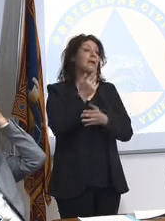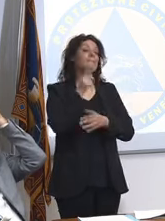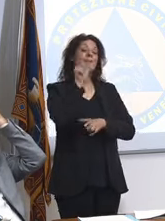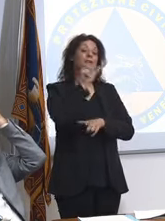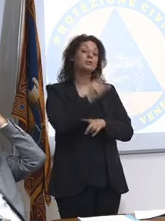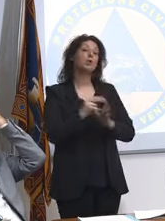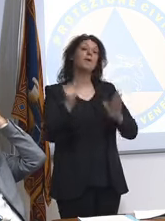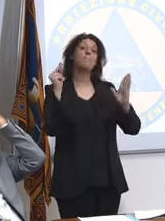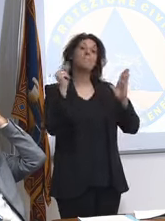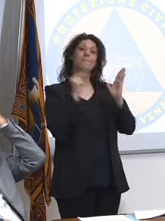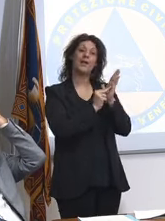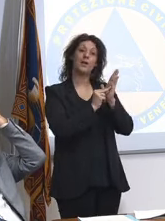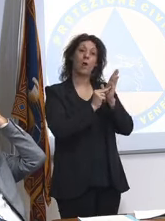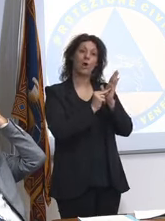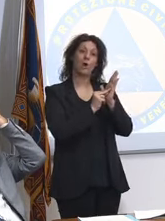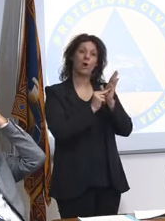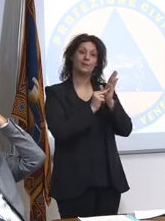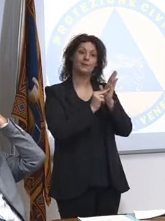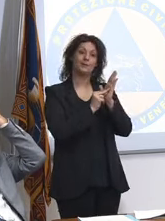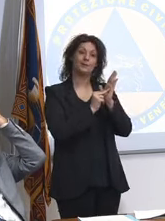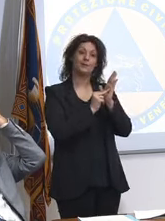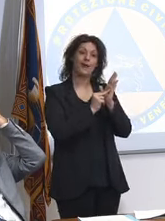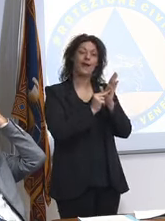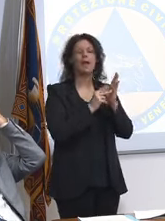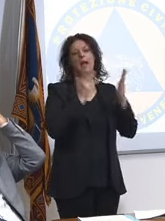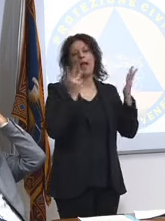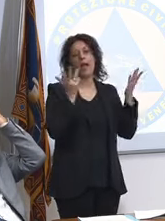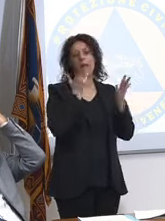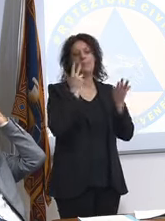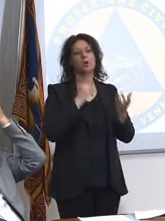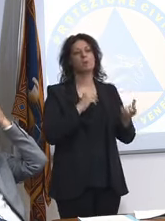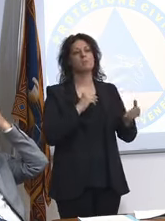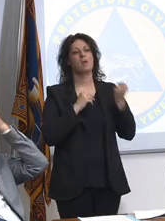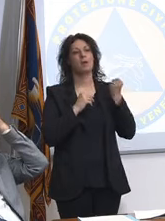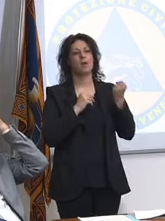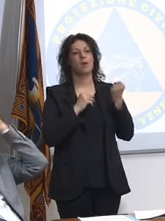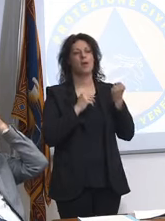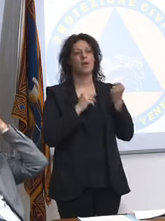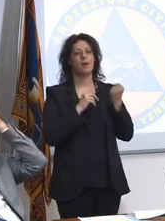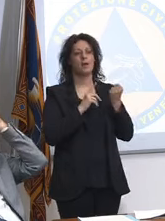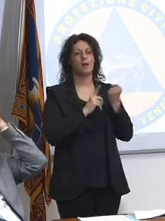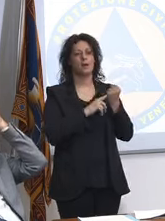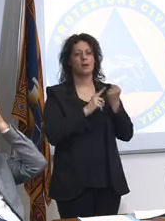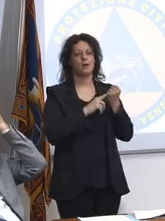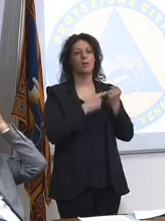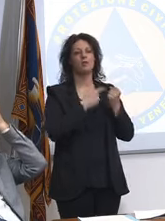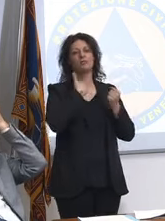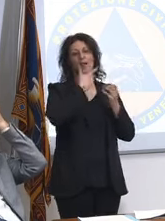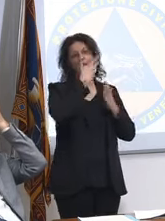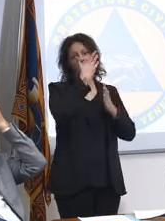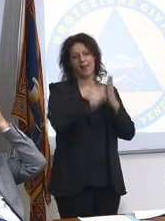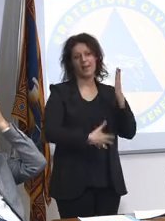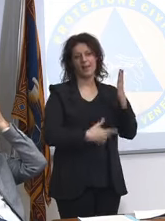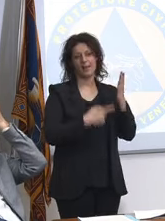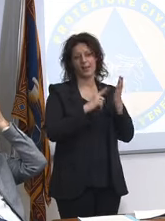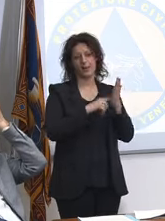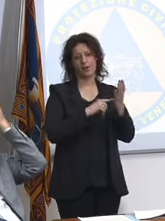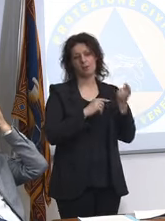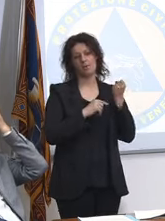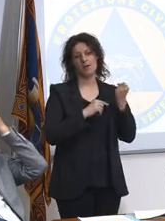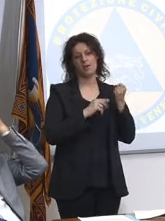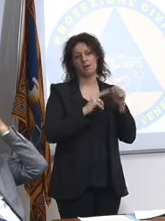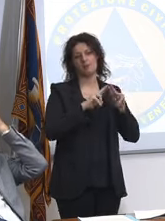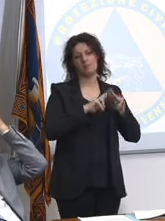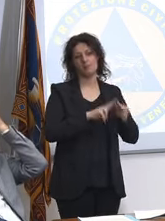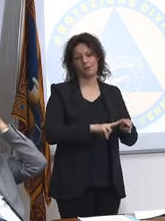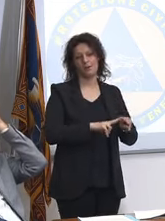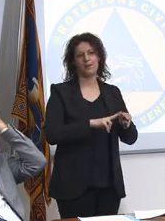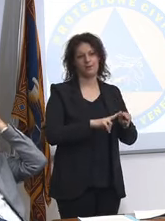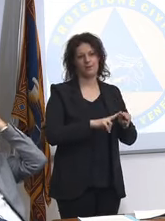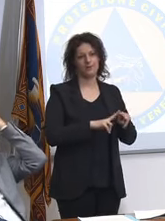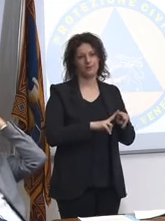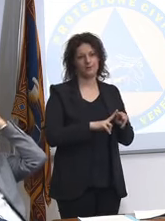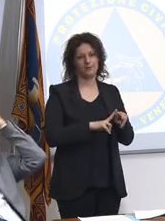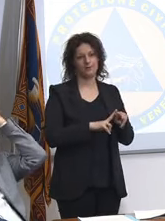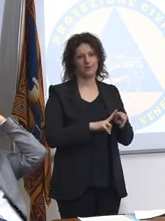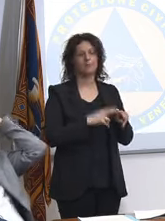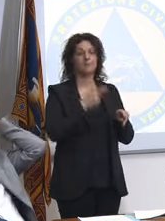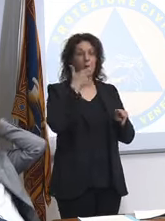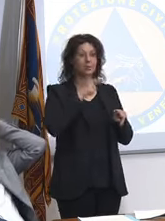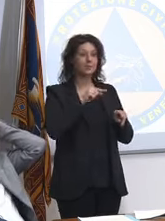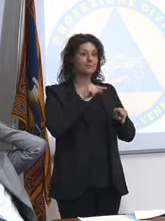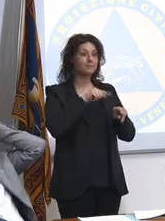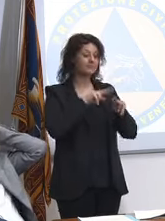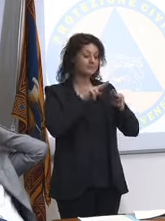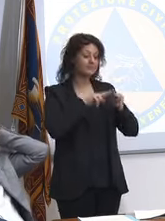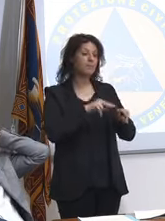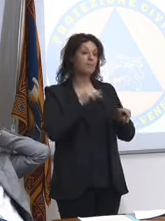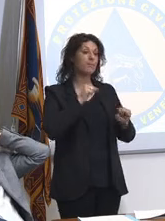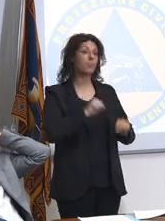prenota, di conservare, quindi di tenere loro e non, di non consegnare a noi l'elenco di coloro che si sono prenotati, perché questo possa essere utile nel